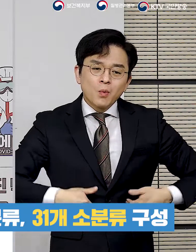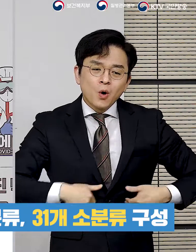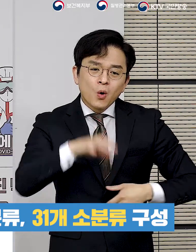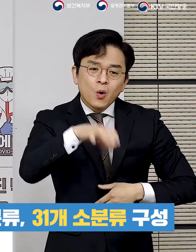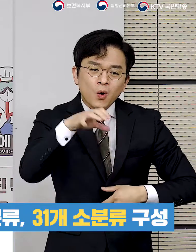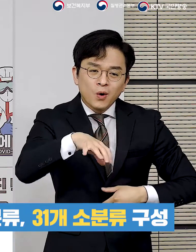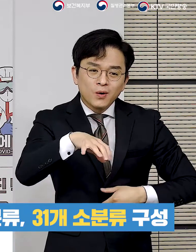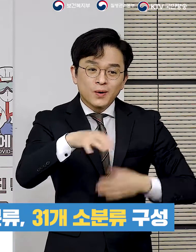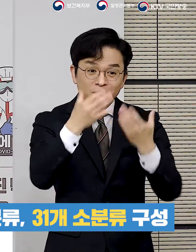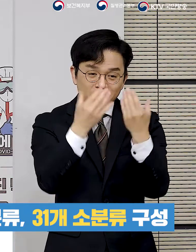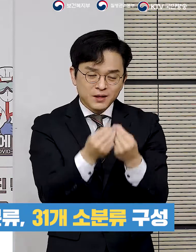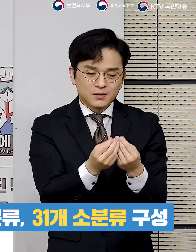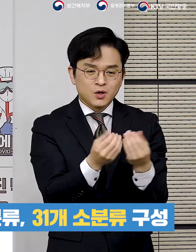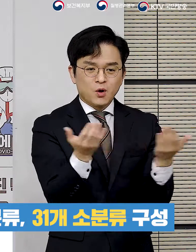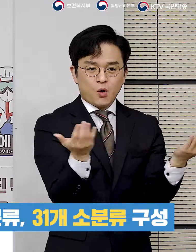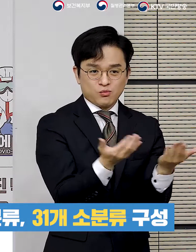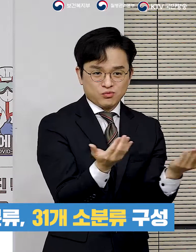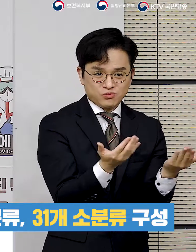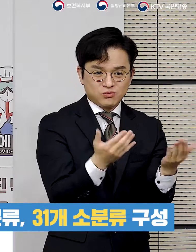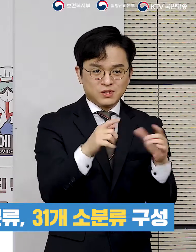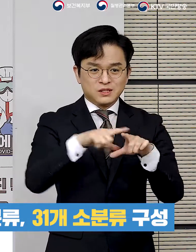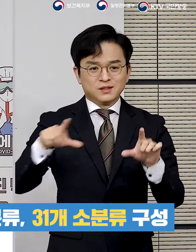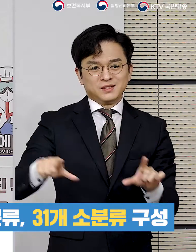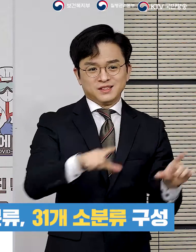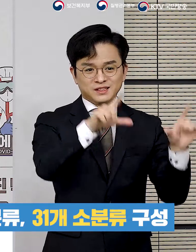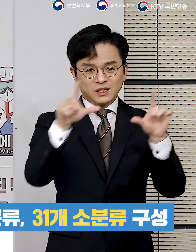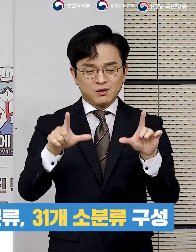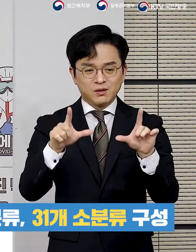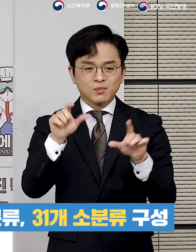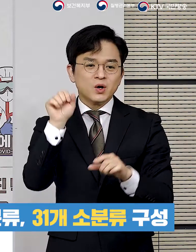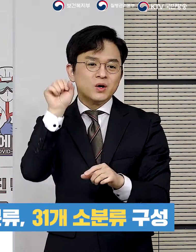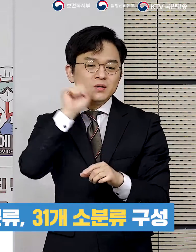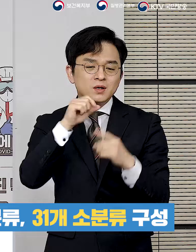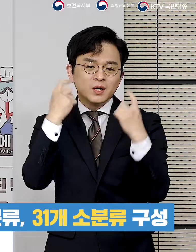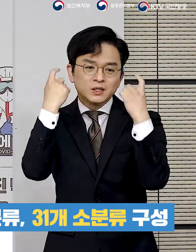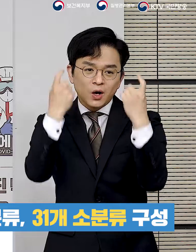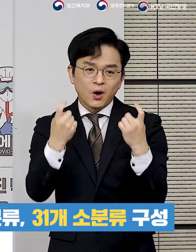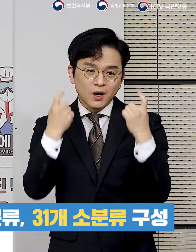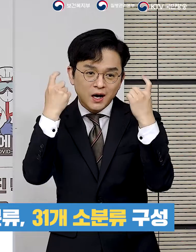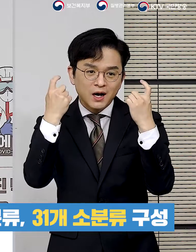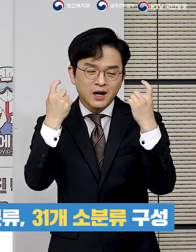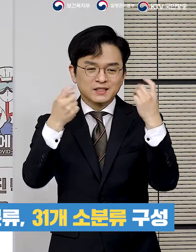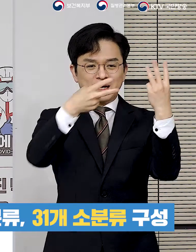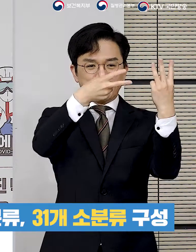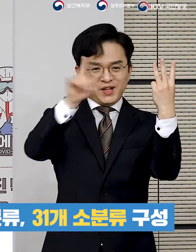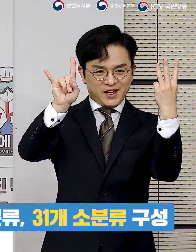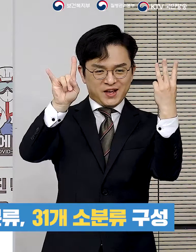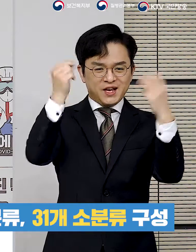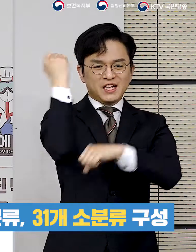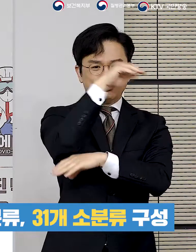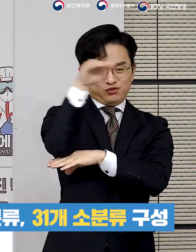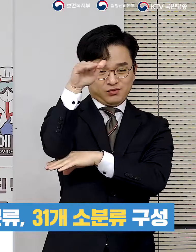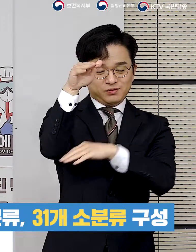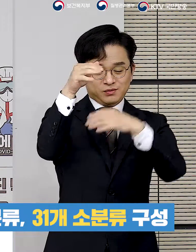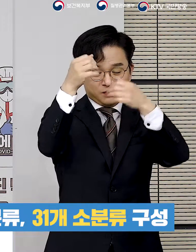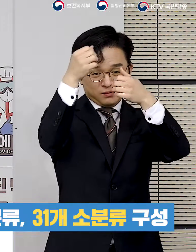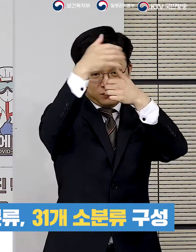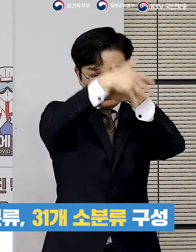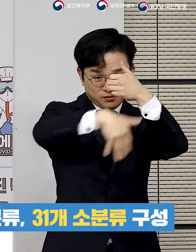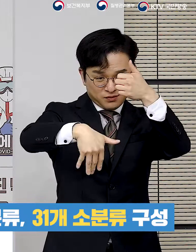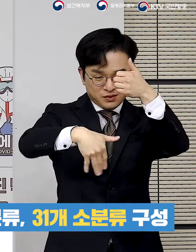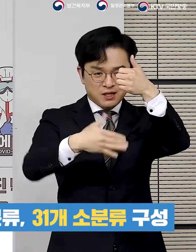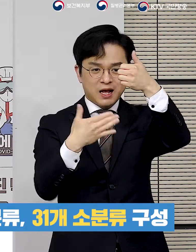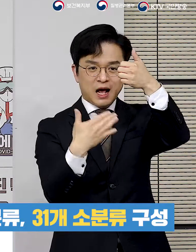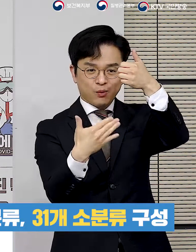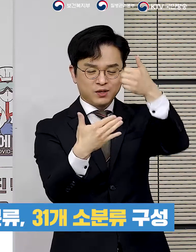위하여 업무, 일상, 여가와 같은 세 개의 대분류 아래 세부 목적별로